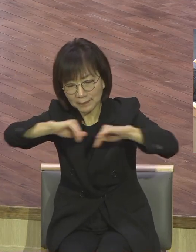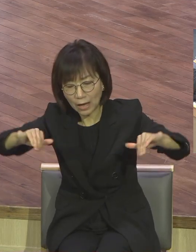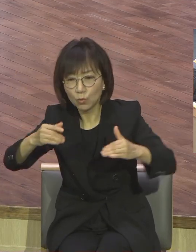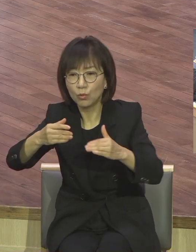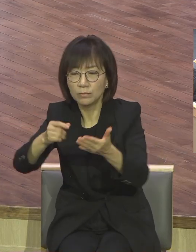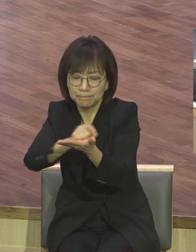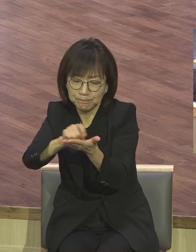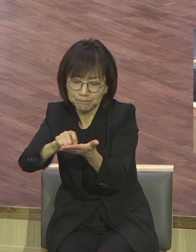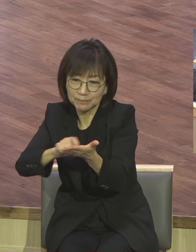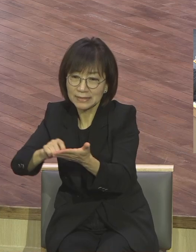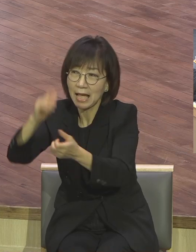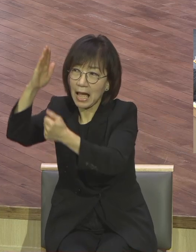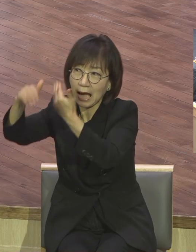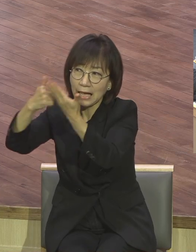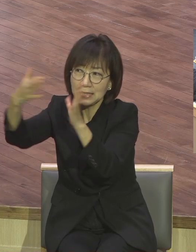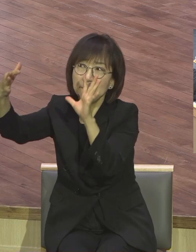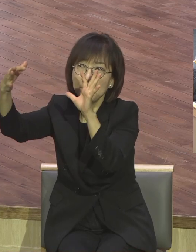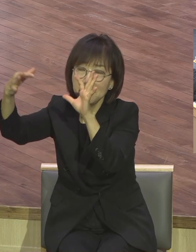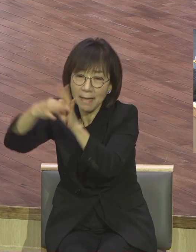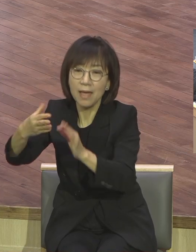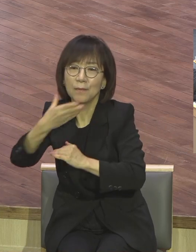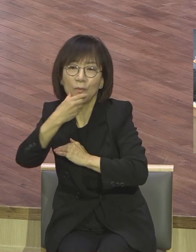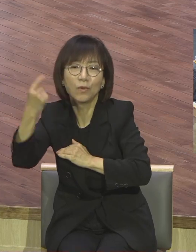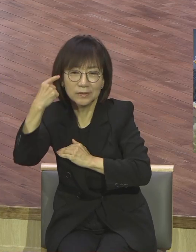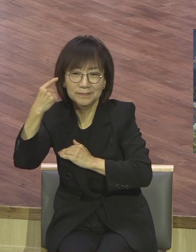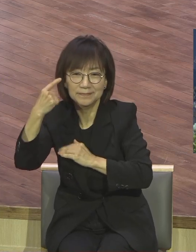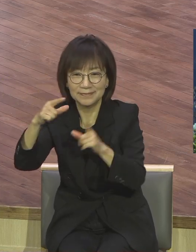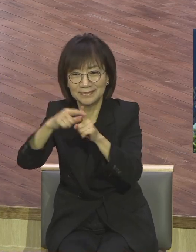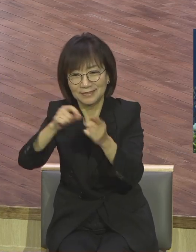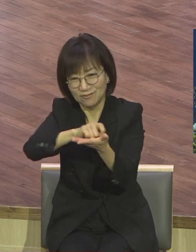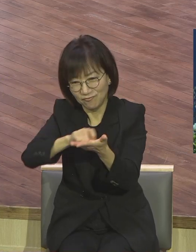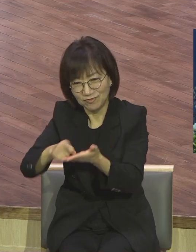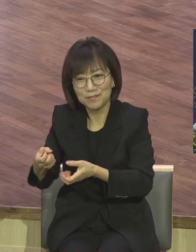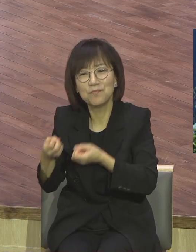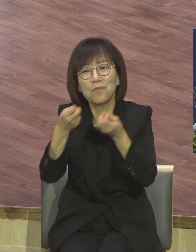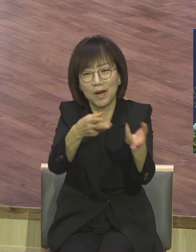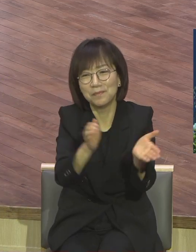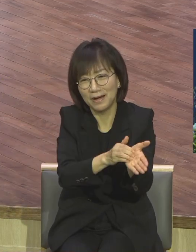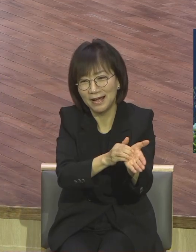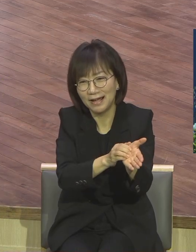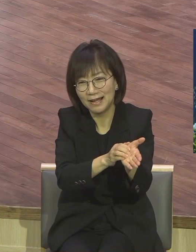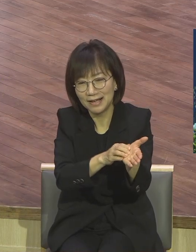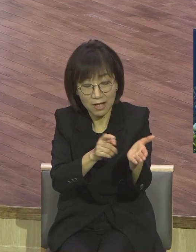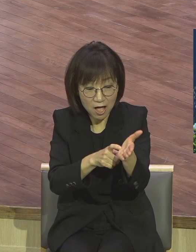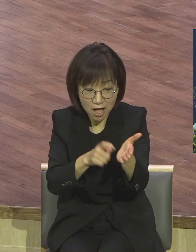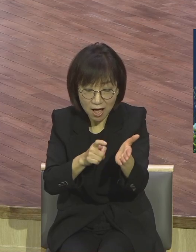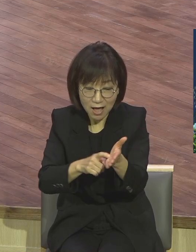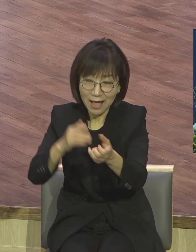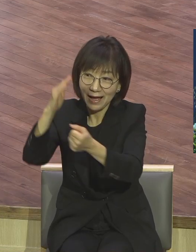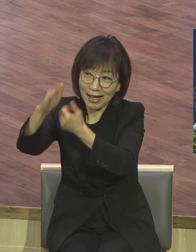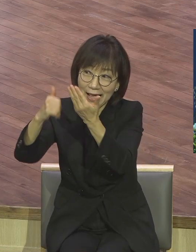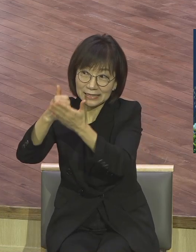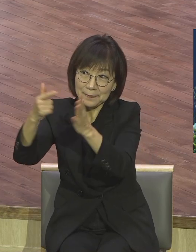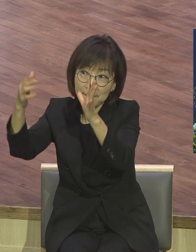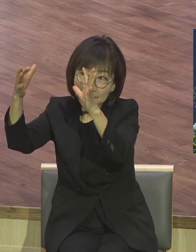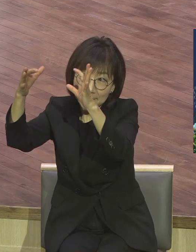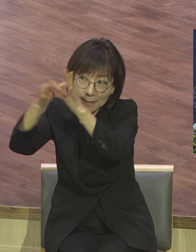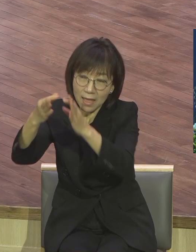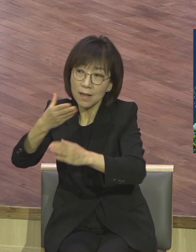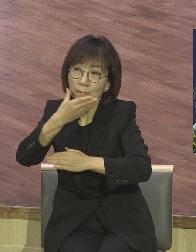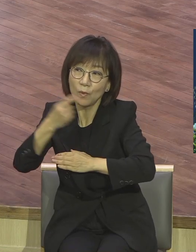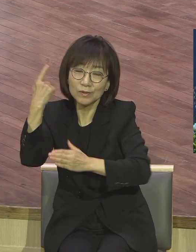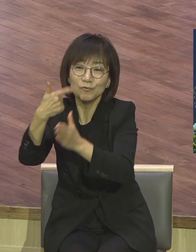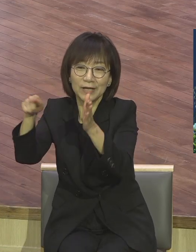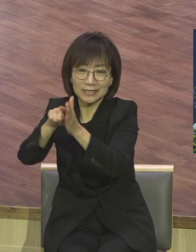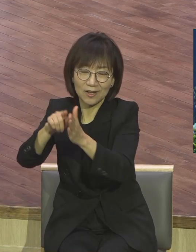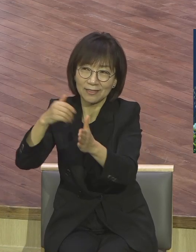그걸 지금 하나님의 복음이라 그렇게 바울이 표현했어요. 이 복음을 위해서 자신이